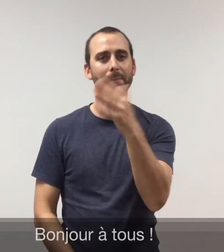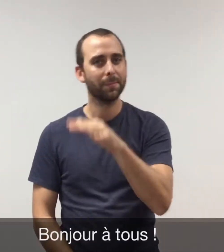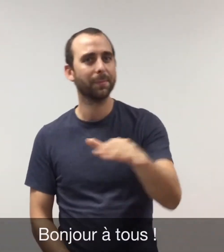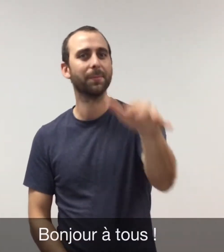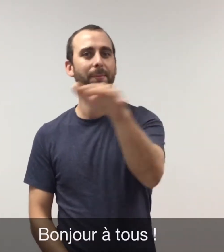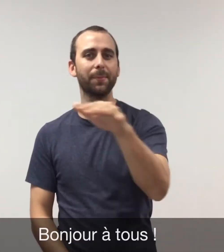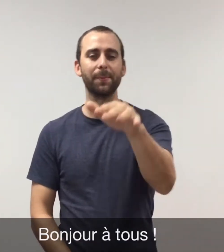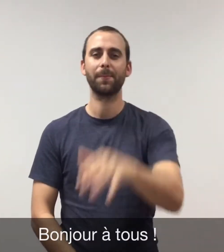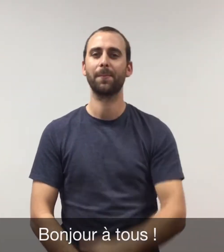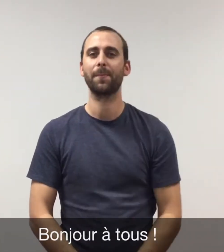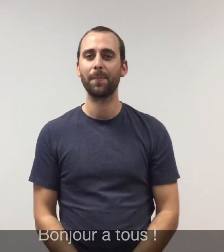à tous.